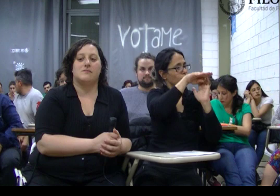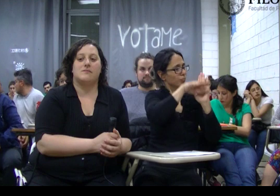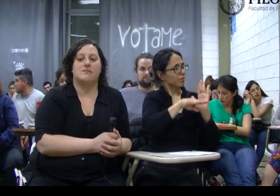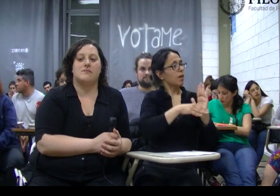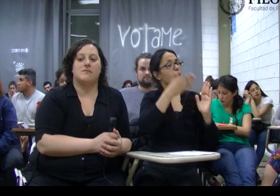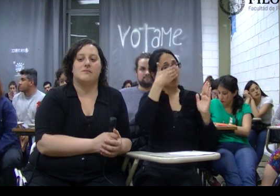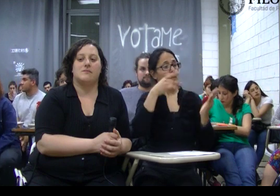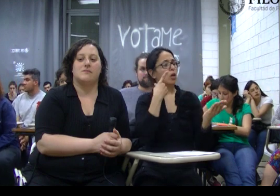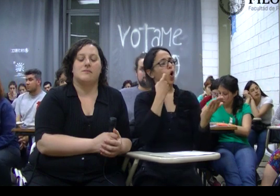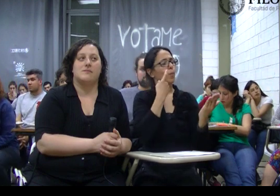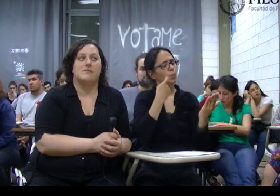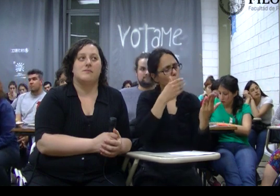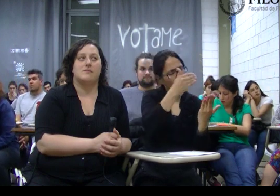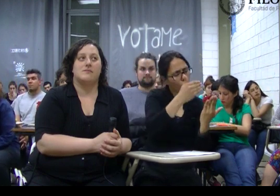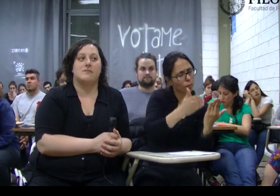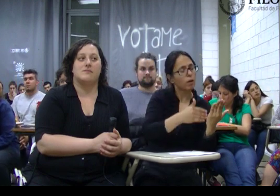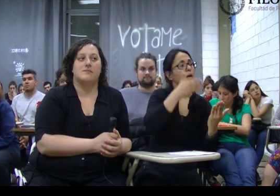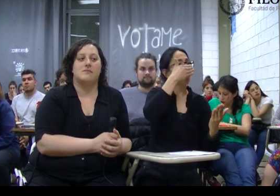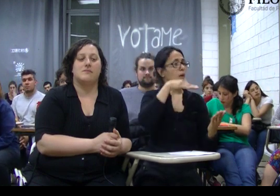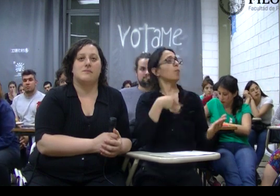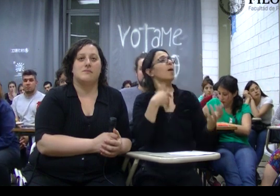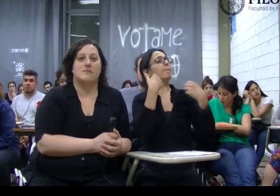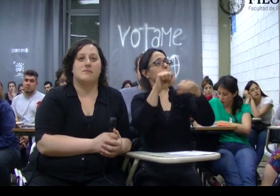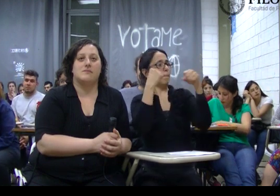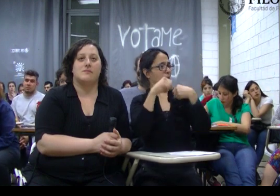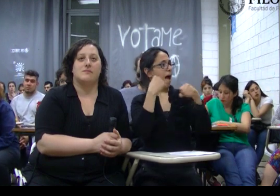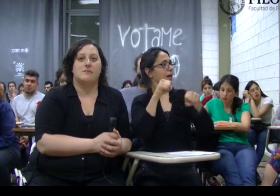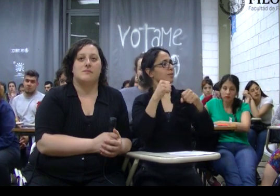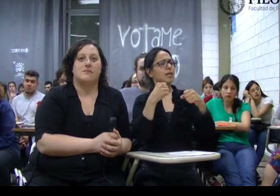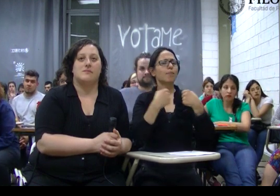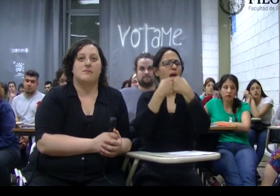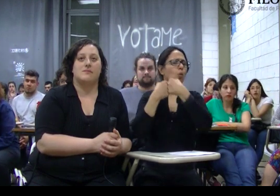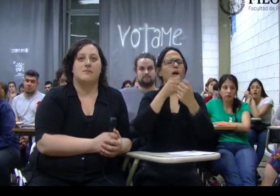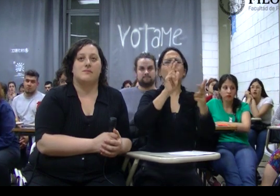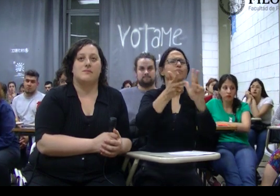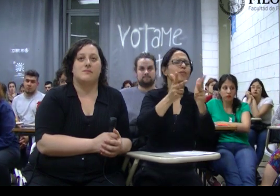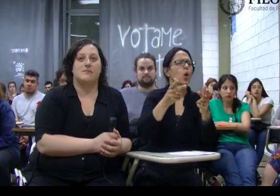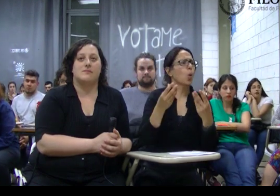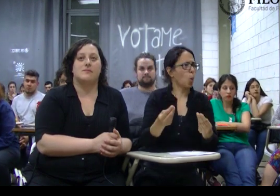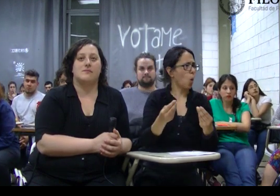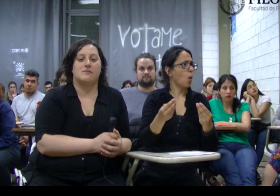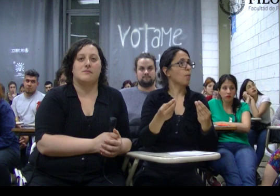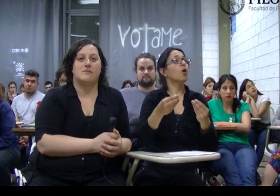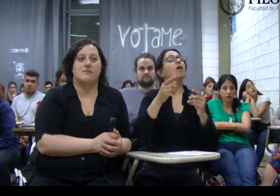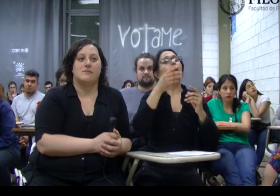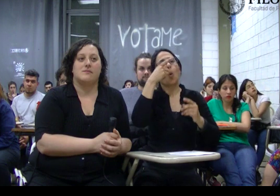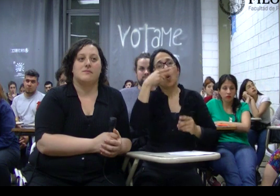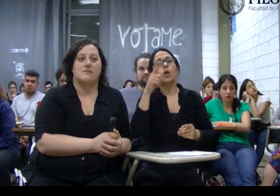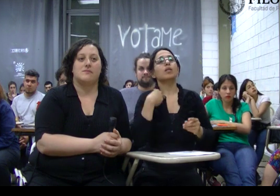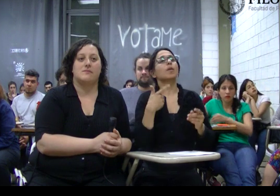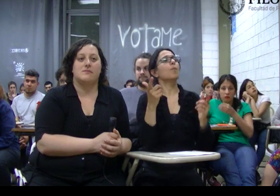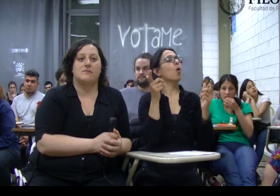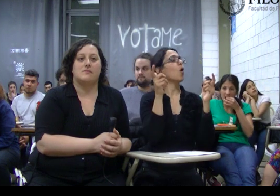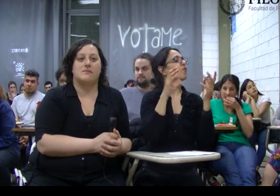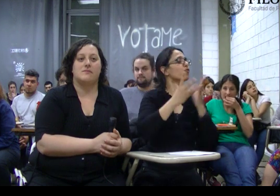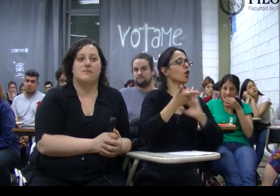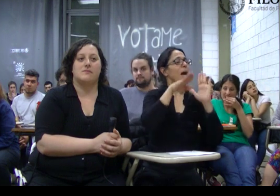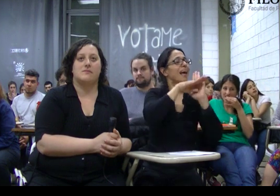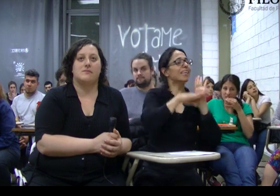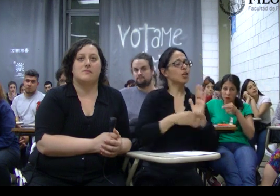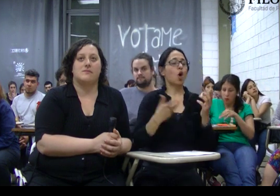revisión, prácticas, acuerdos sobre el uso de la lengua de señas y guión en video.